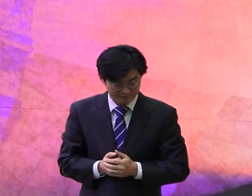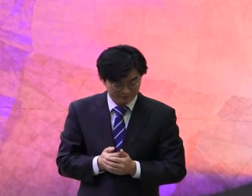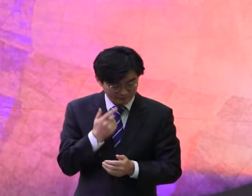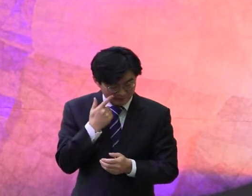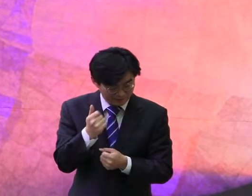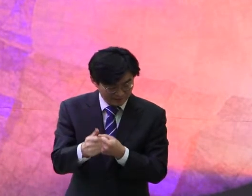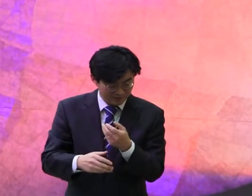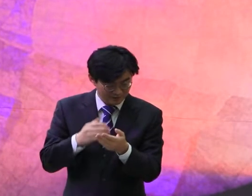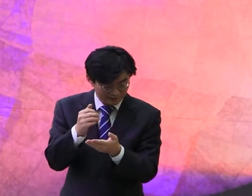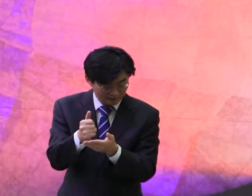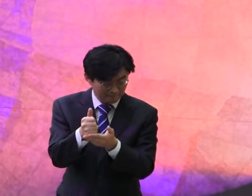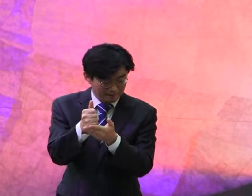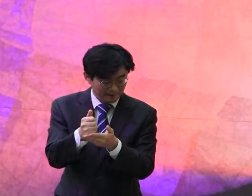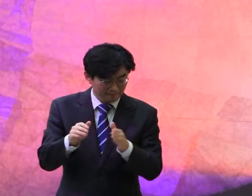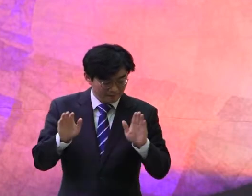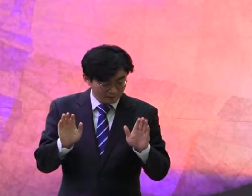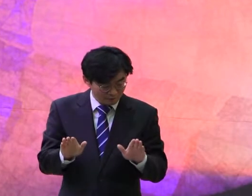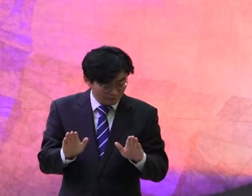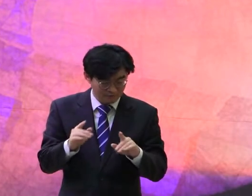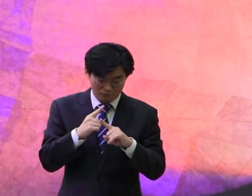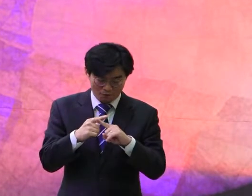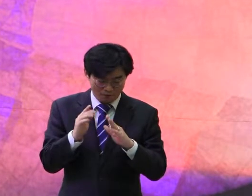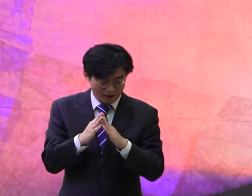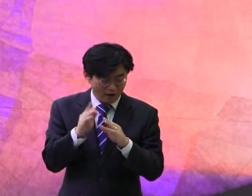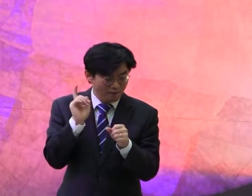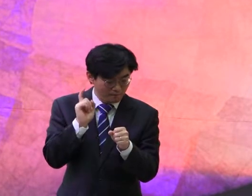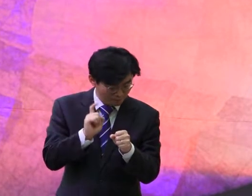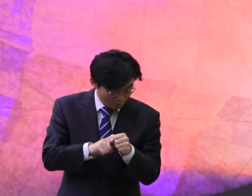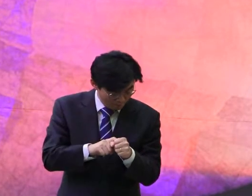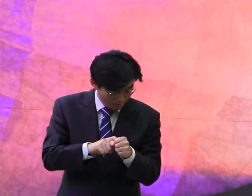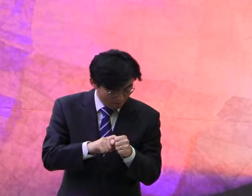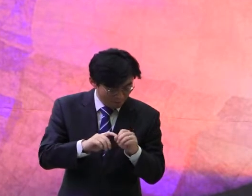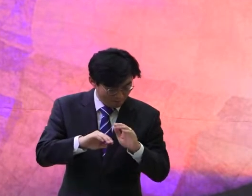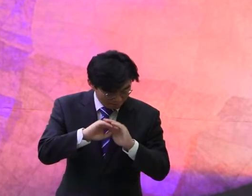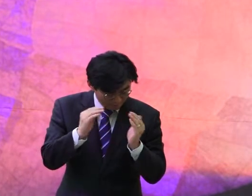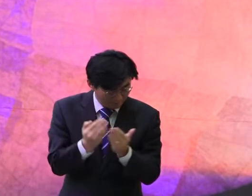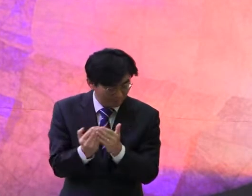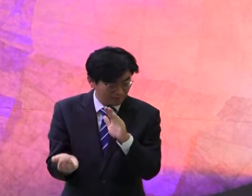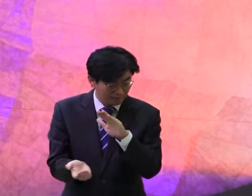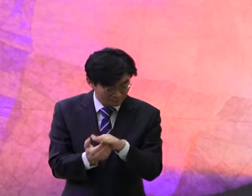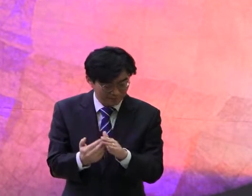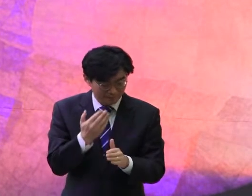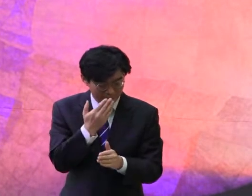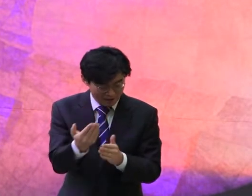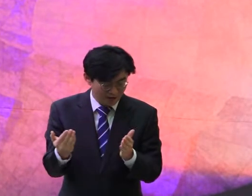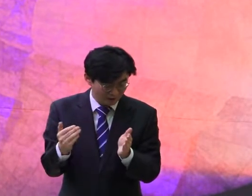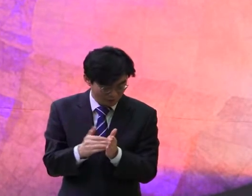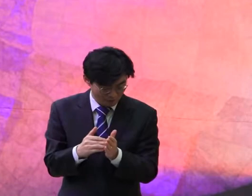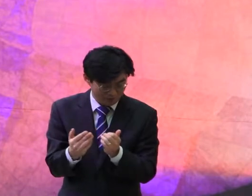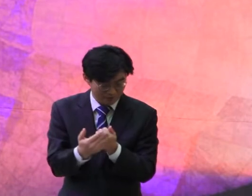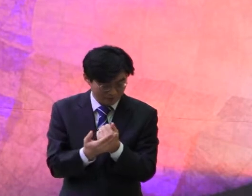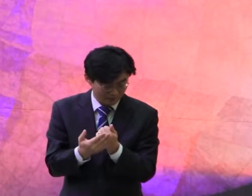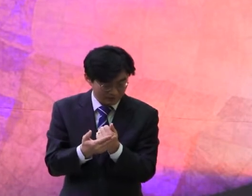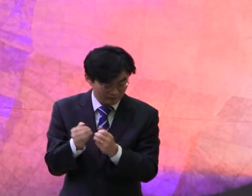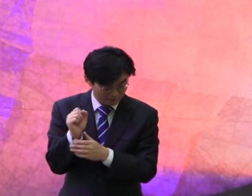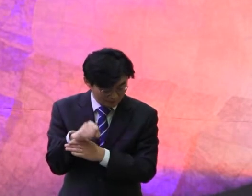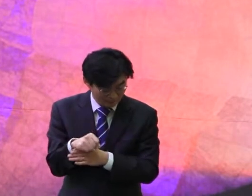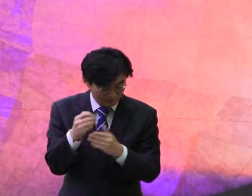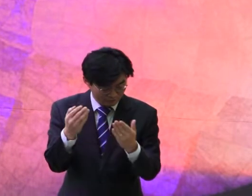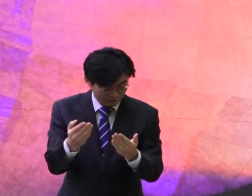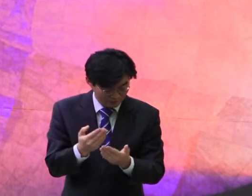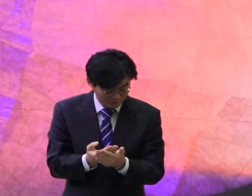하나님, 원래 우리 교회에 주신 목표를 이룰 수 있도록 은혜를 베풀어 주시옵소서. 이를